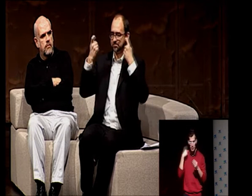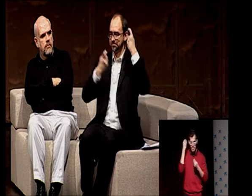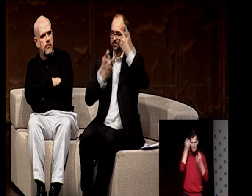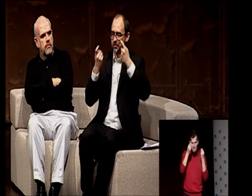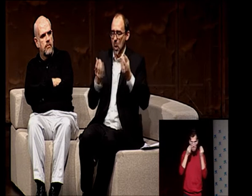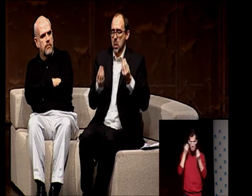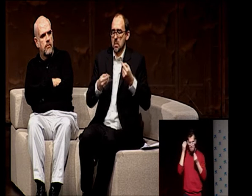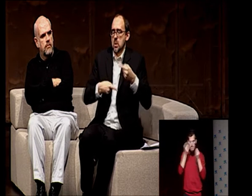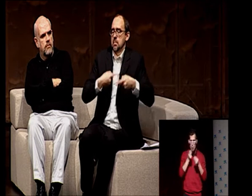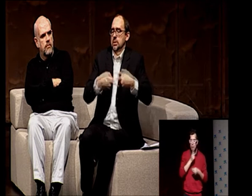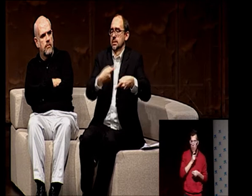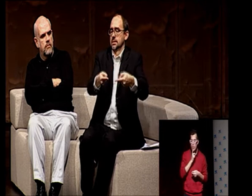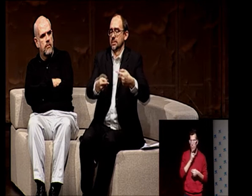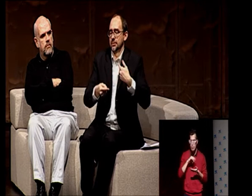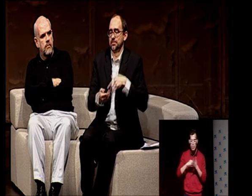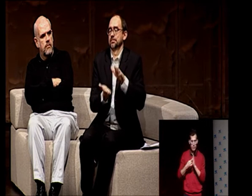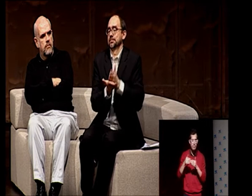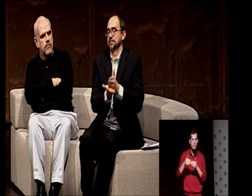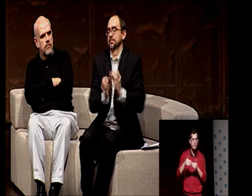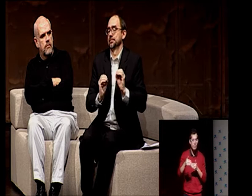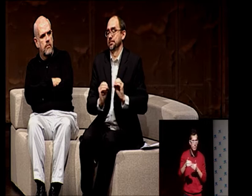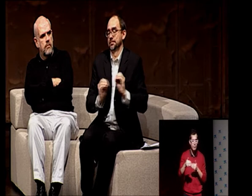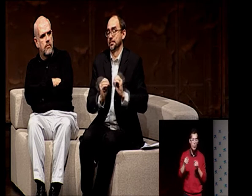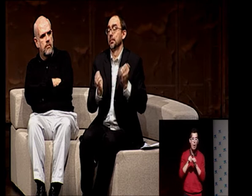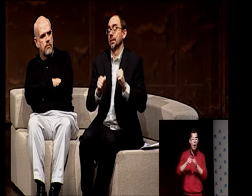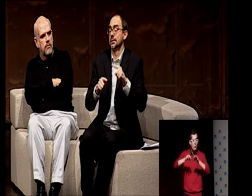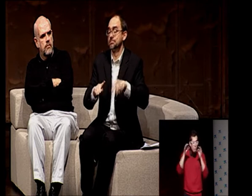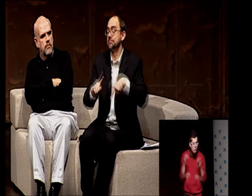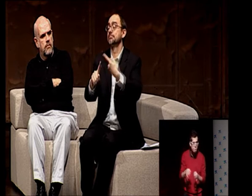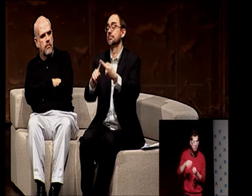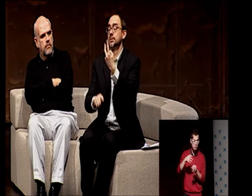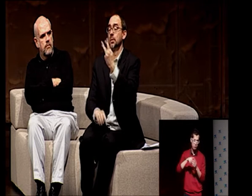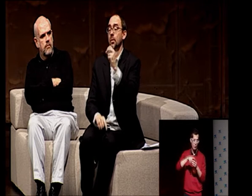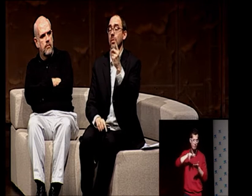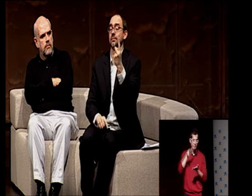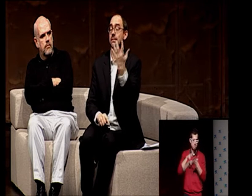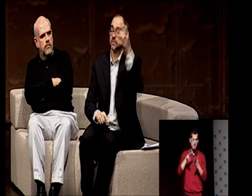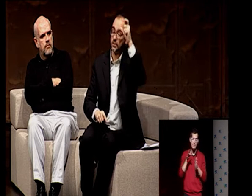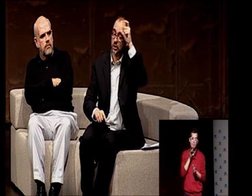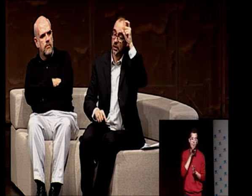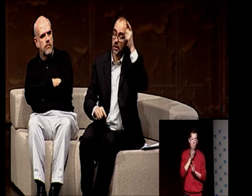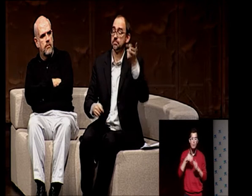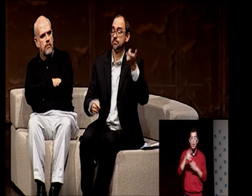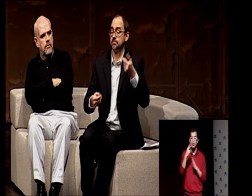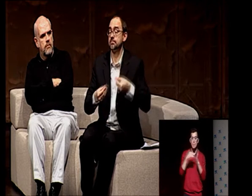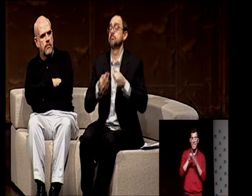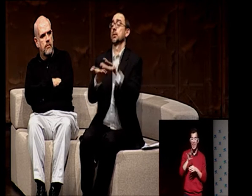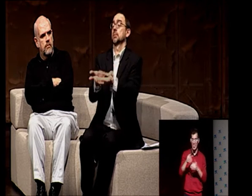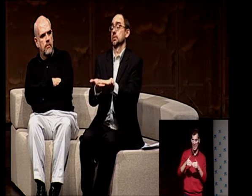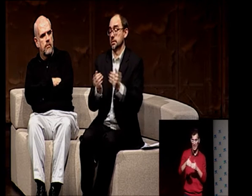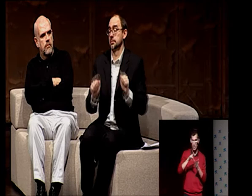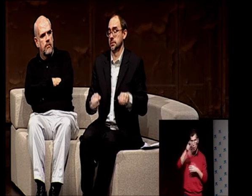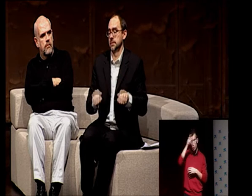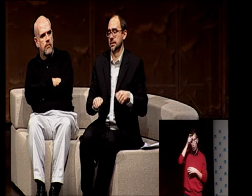poder decantarte por una bandera en la que puedan stir la que podamos sentirnos representados todos que